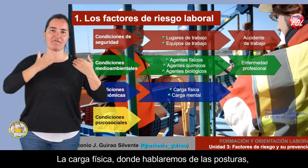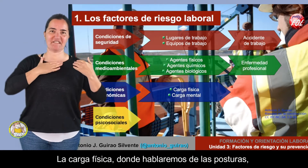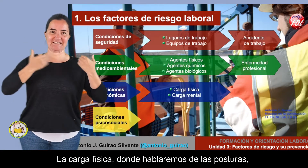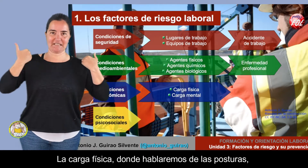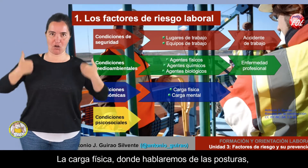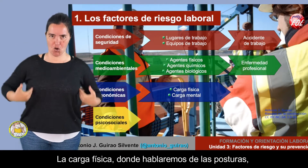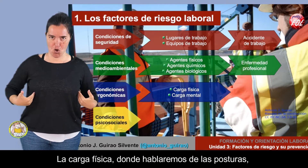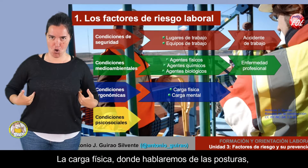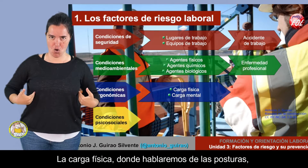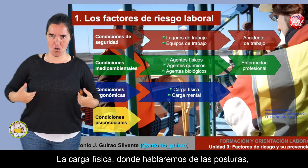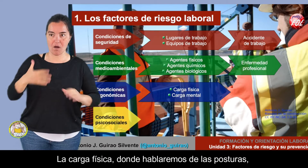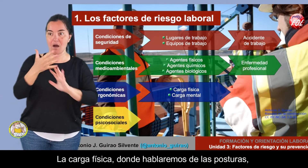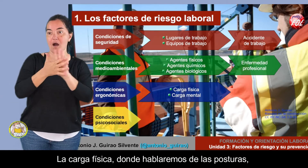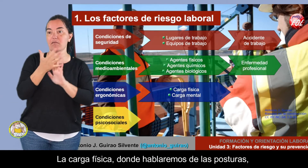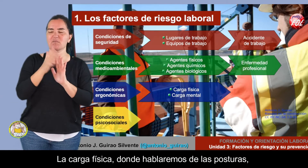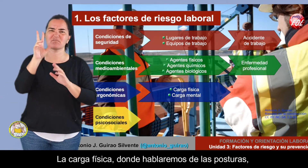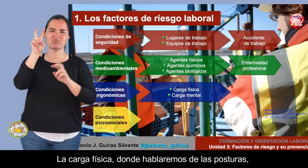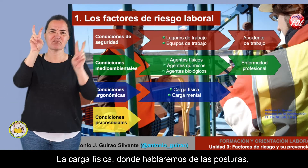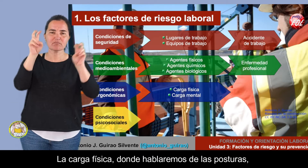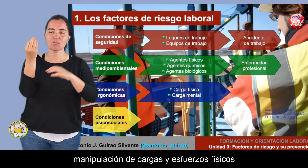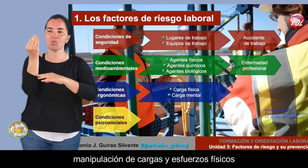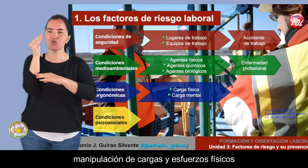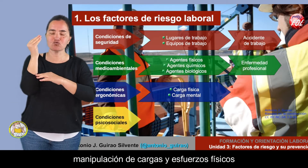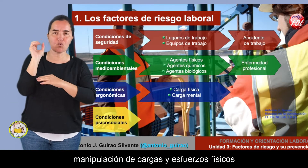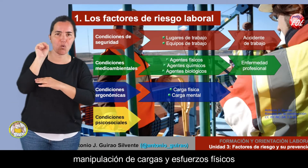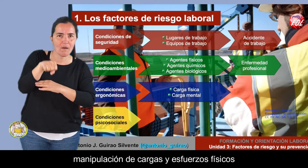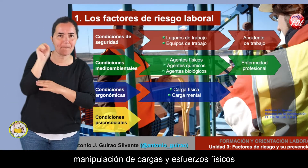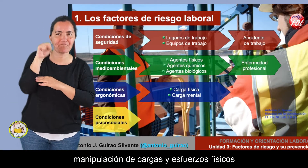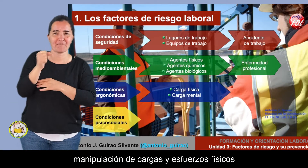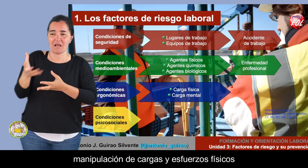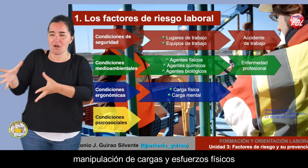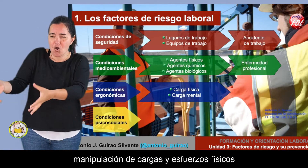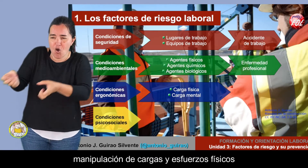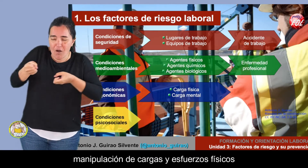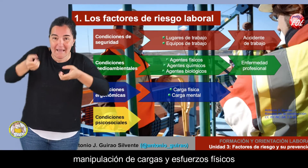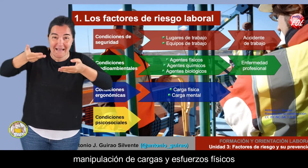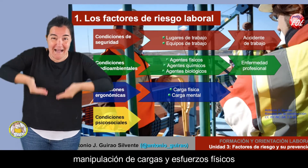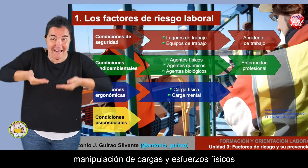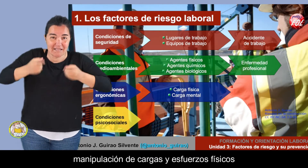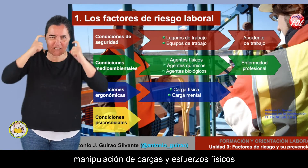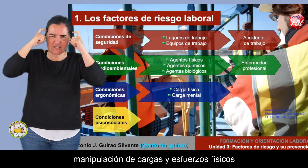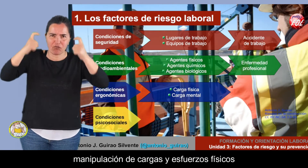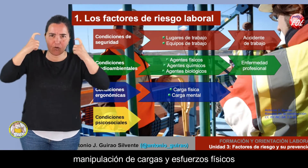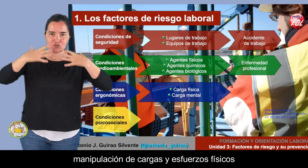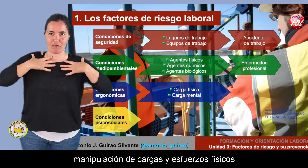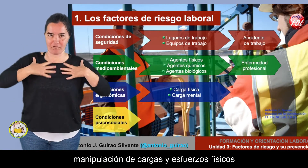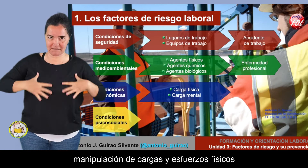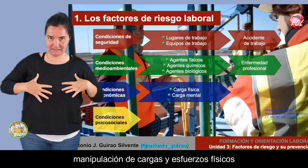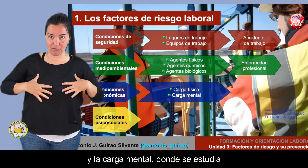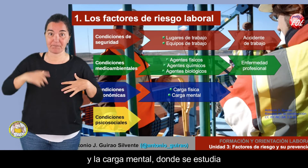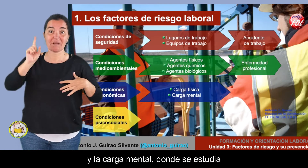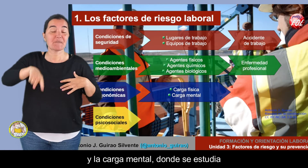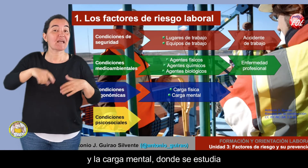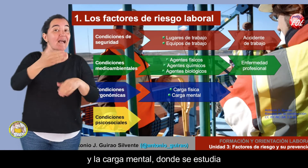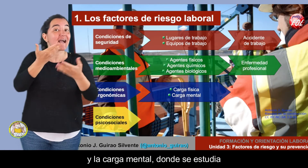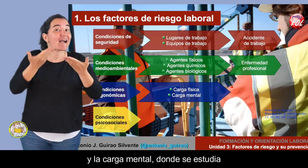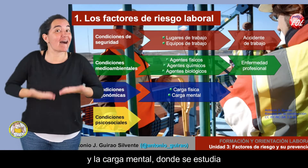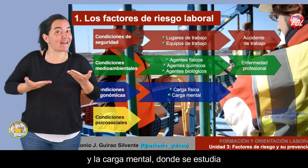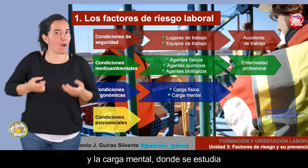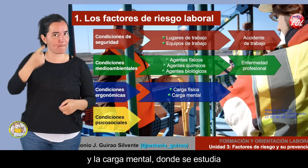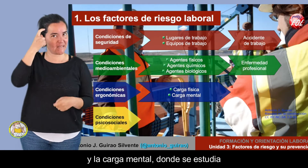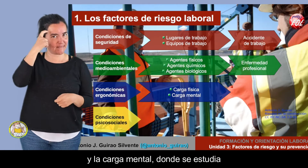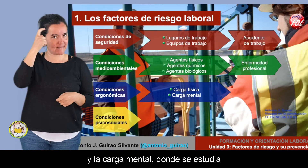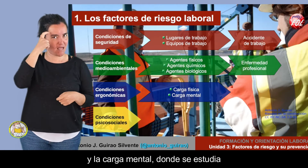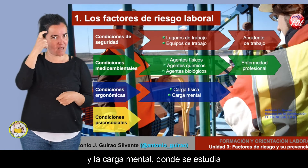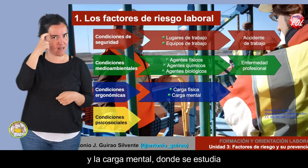física, donde hablaremos de las posturas, manipulación de cargas y esfuerzos físicos, y la carga